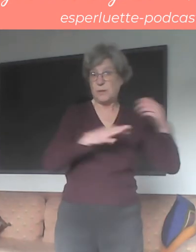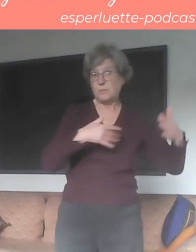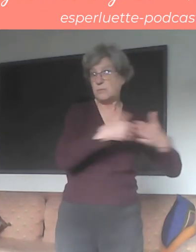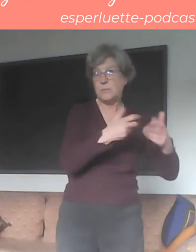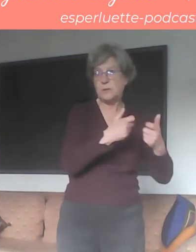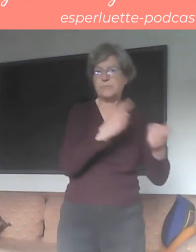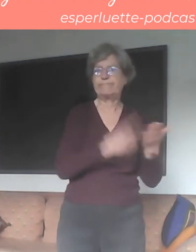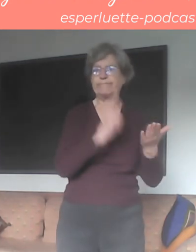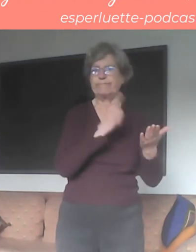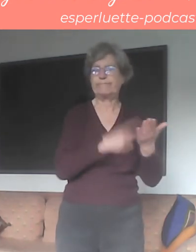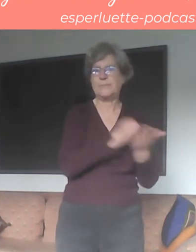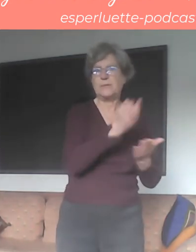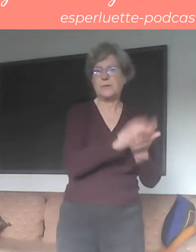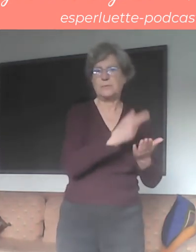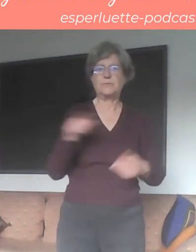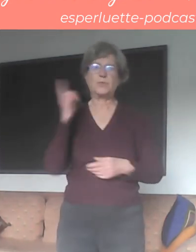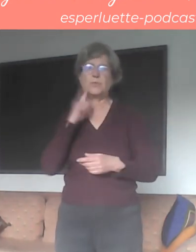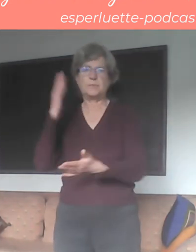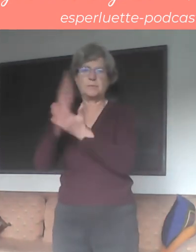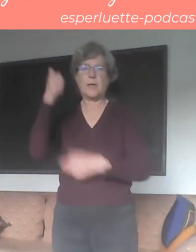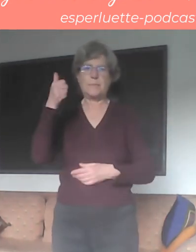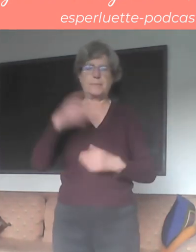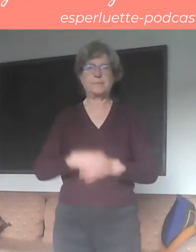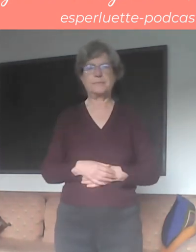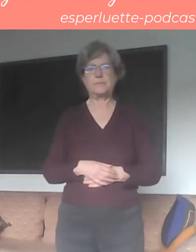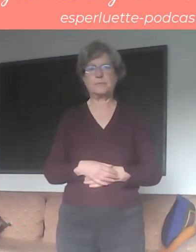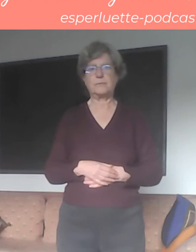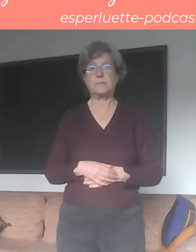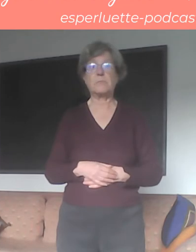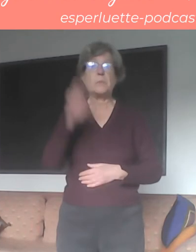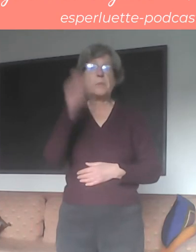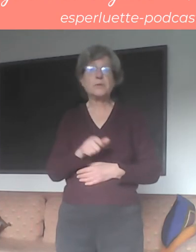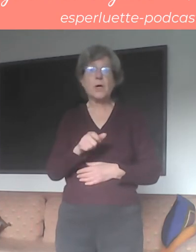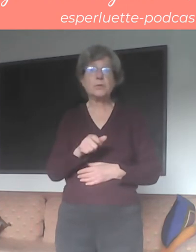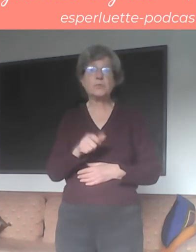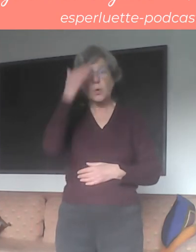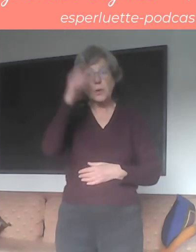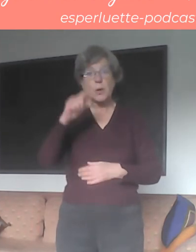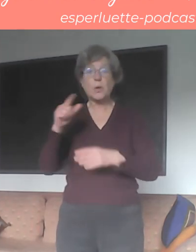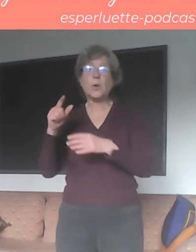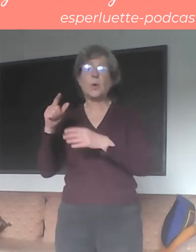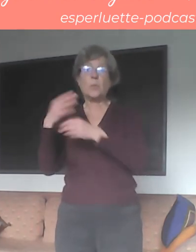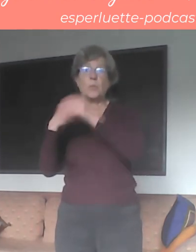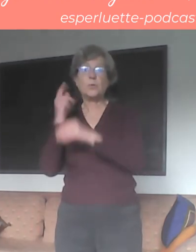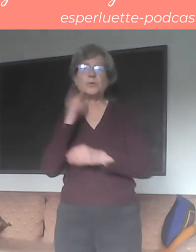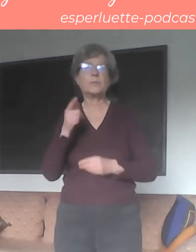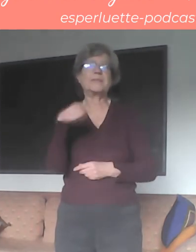réunion d'équipe. Bon, vous avez un petit tilt qui fait ah oui, c'est vrai, il y a une réunion d'équipe. Vous continuez dans le couloir,